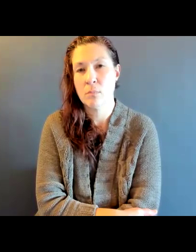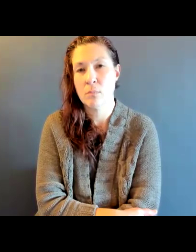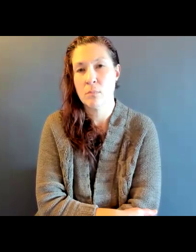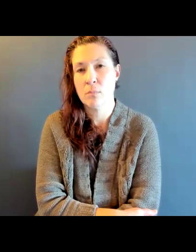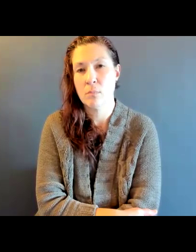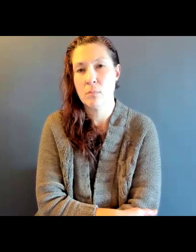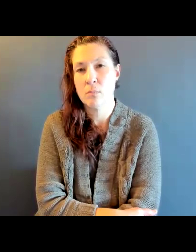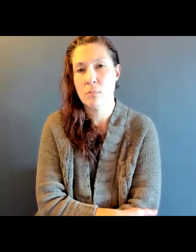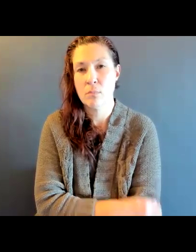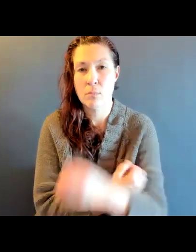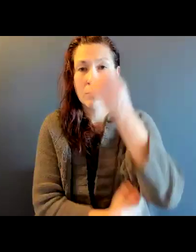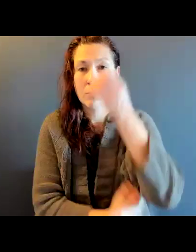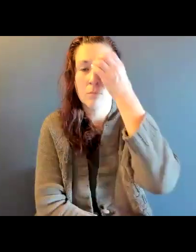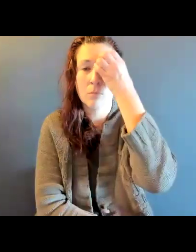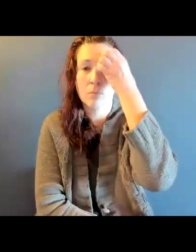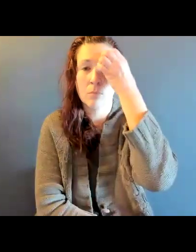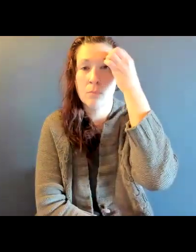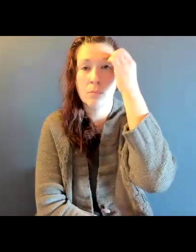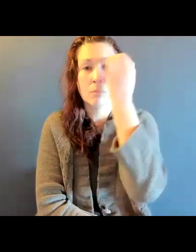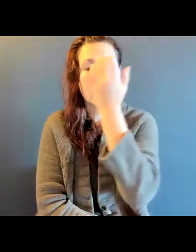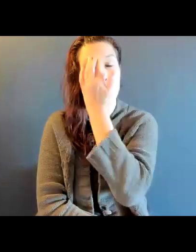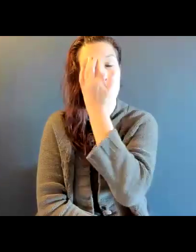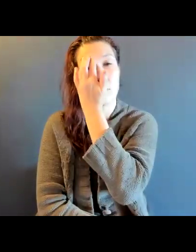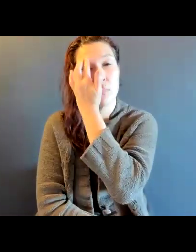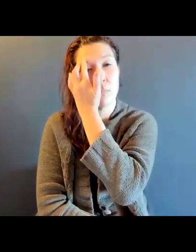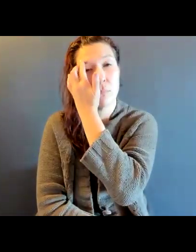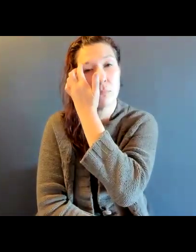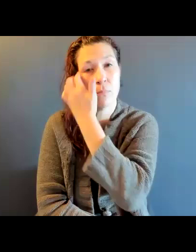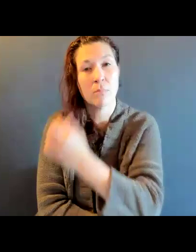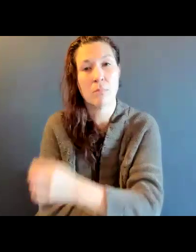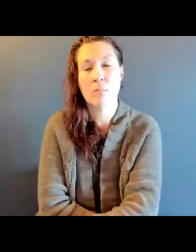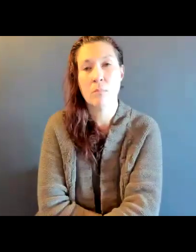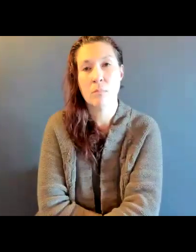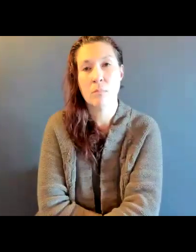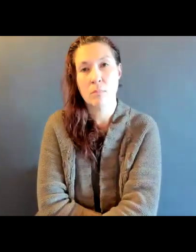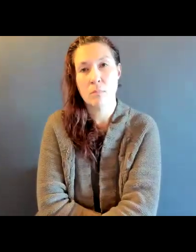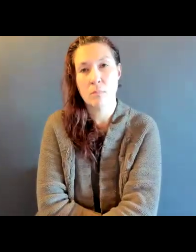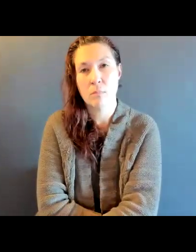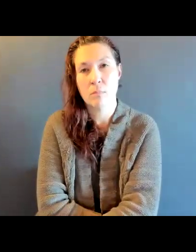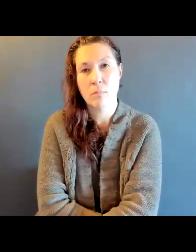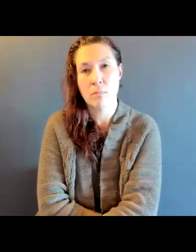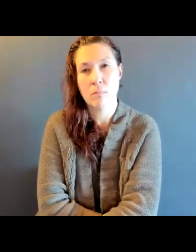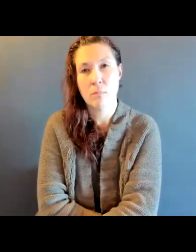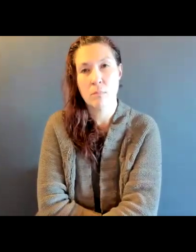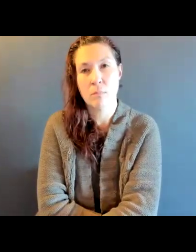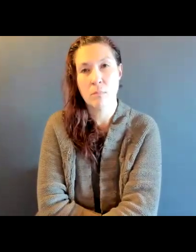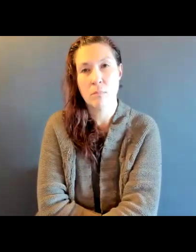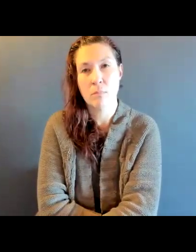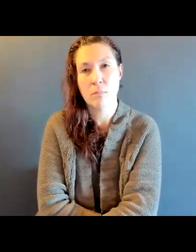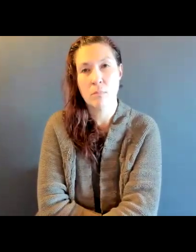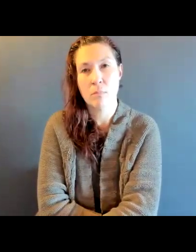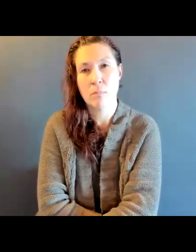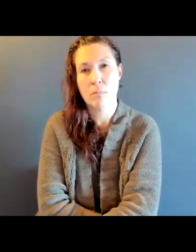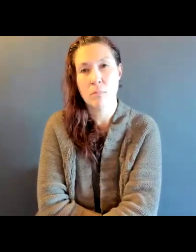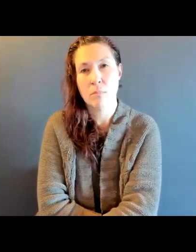nos reflejan el nivel de compromiso y trabajo que requiere esta labor. Este bajo